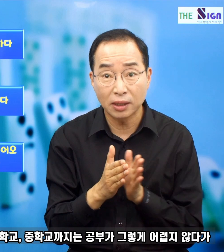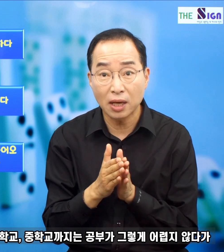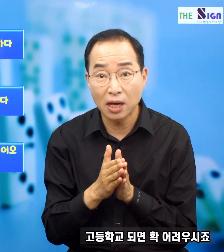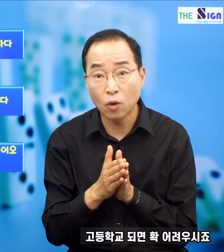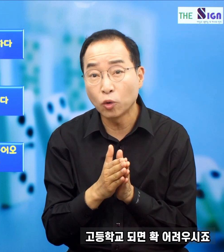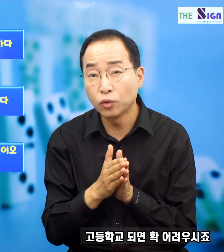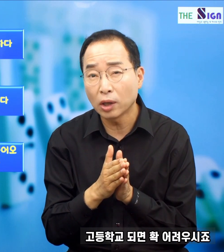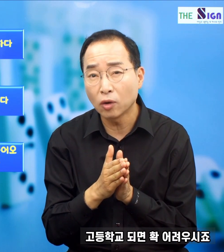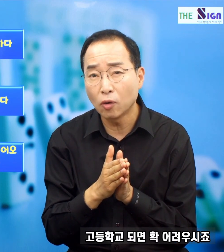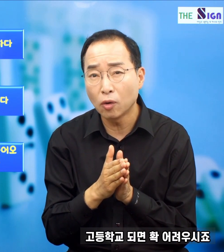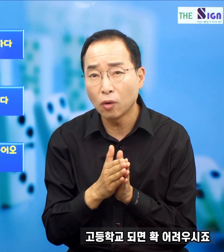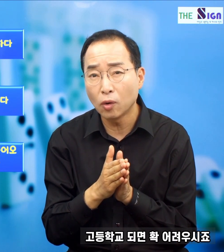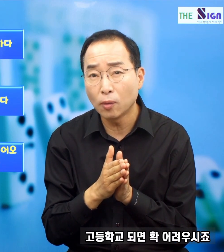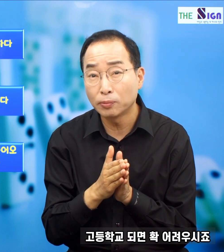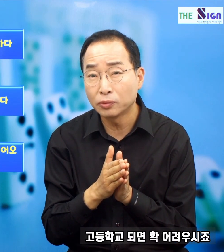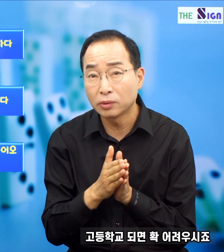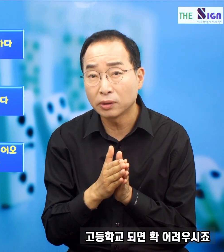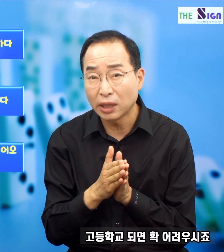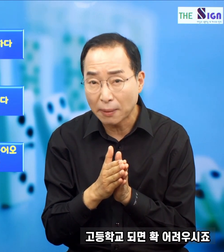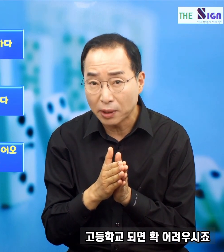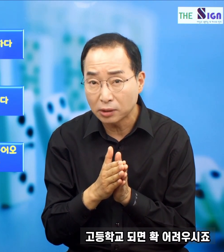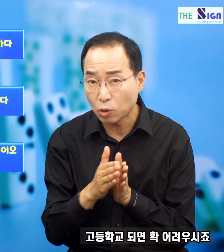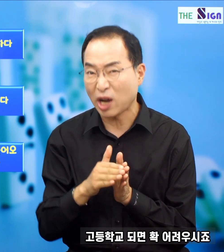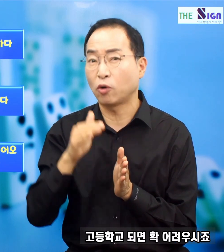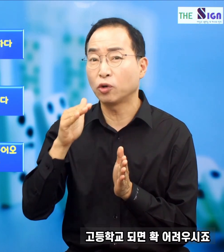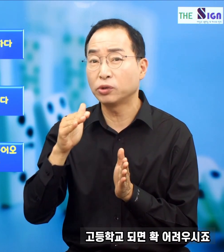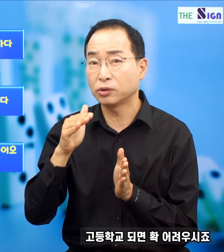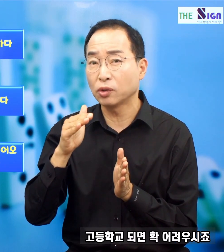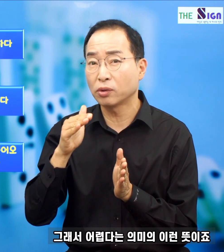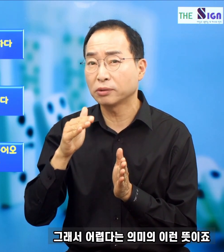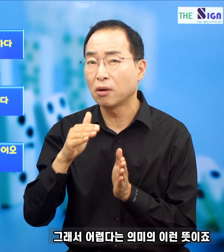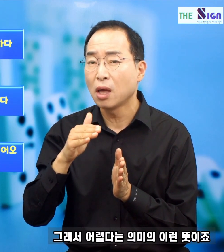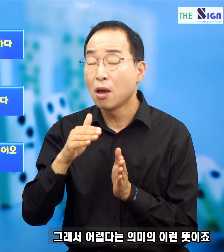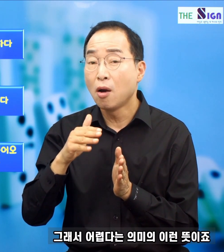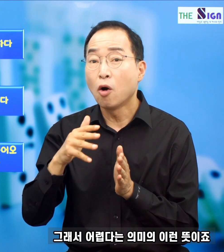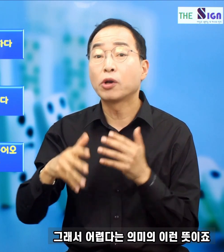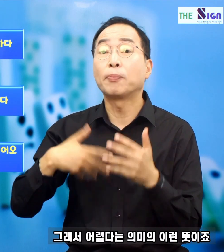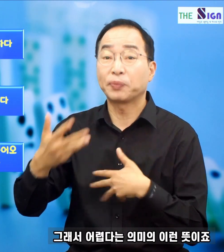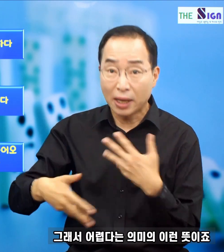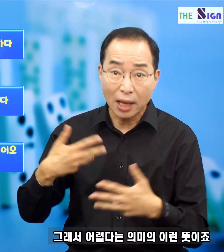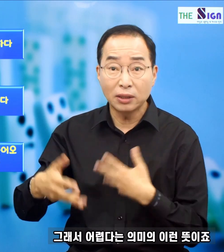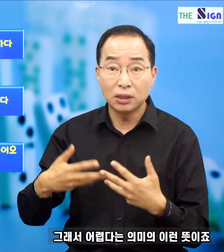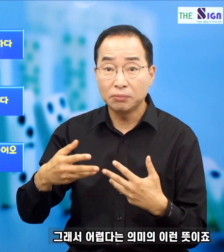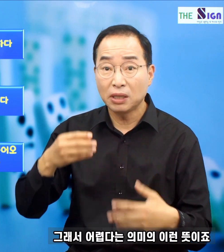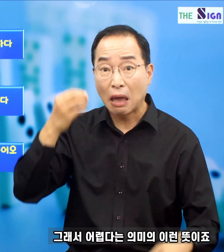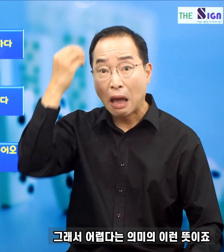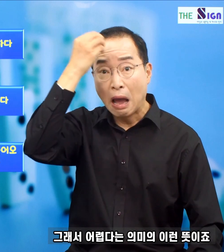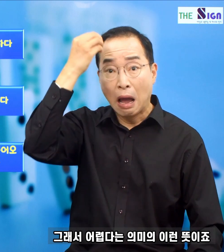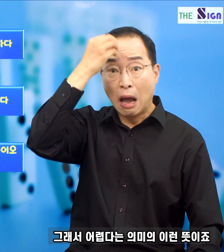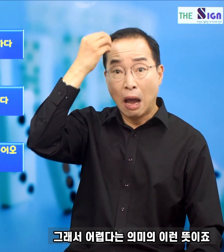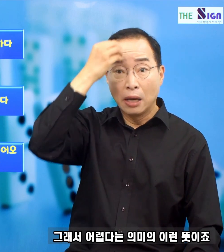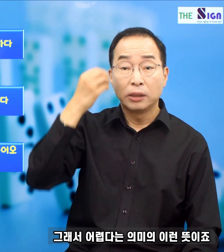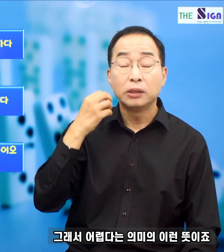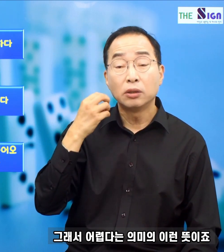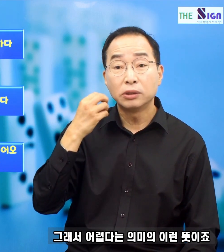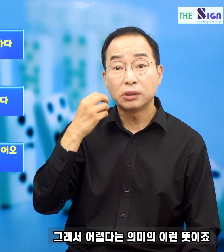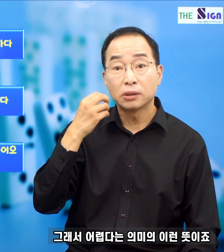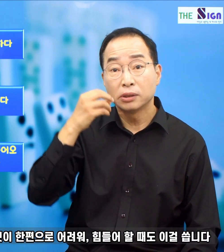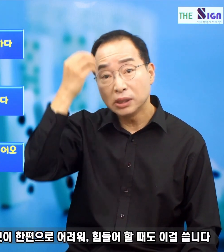않다가 고등학교 때면 이제 확 어려우시죠. 그래서 어렵다라는 의미의 이런 뜻이죠.